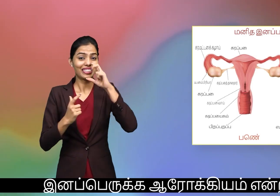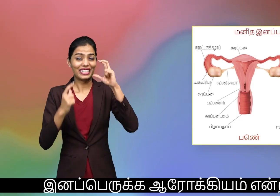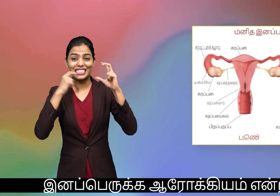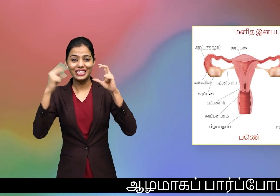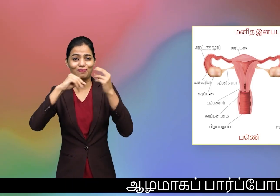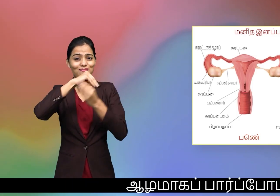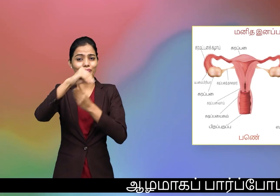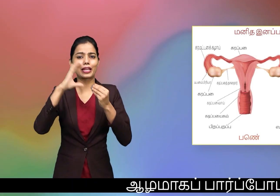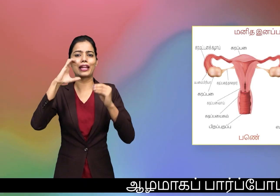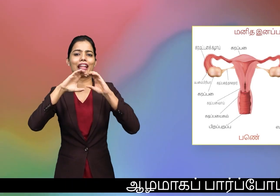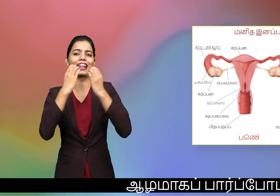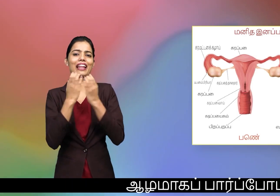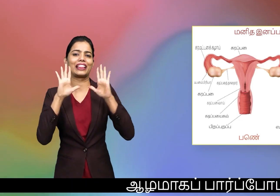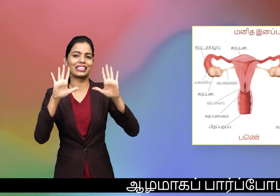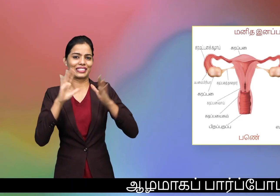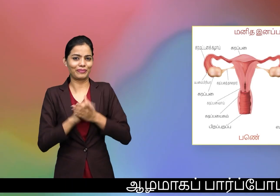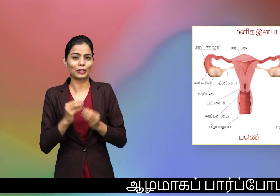தலைப்பை ஆழமாக பார்ப்போம்.